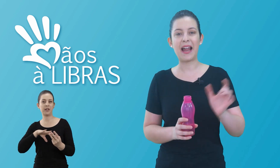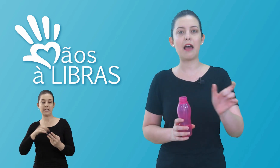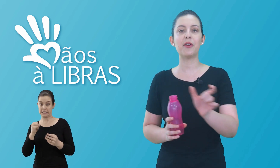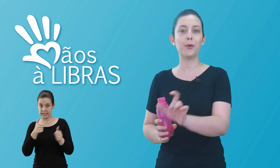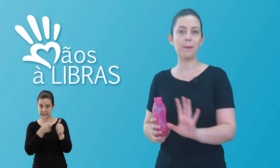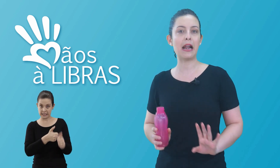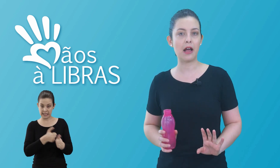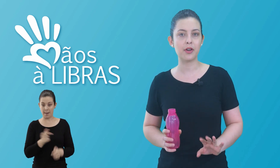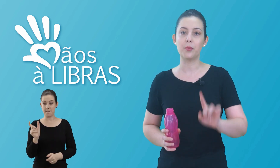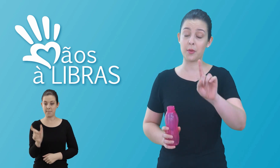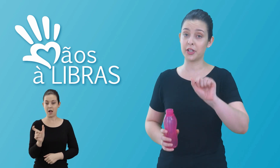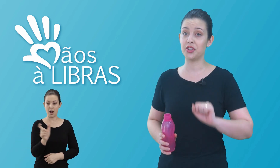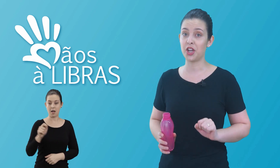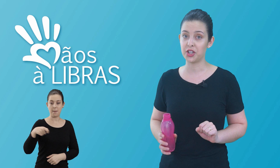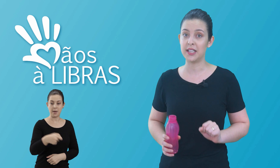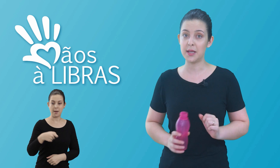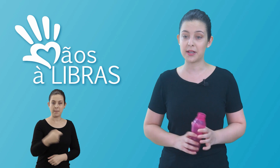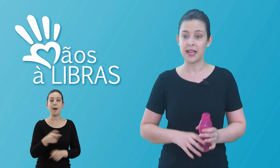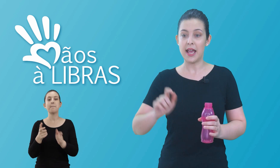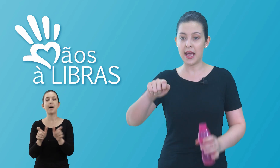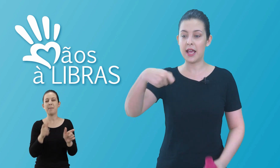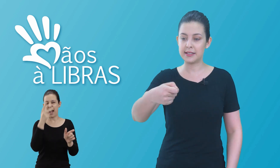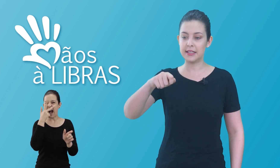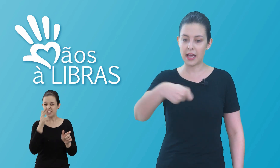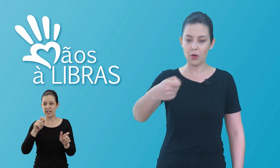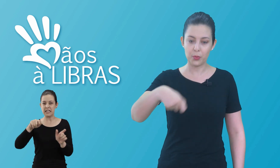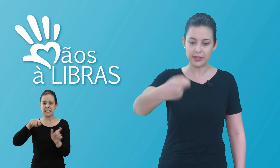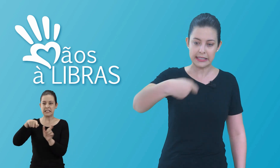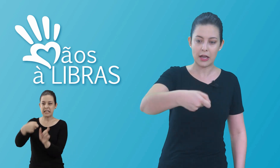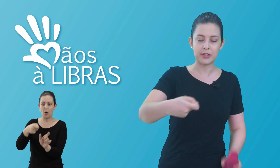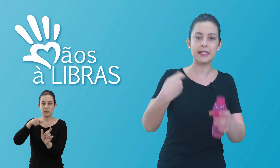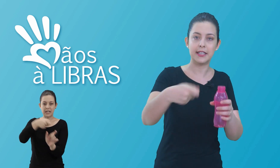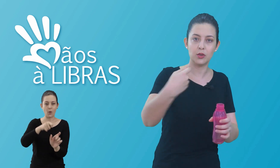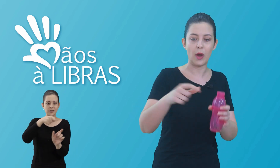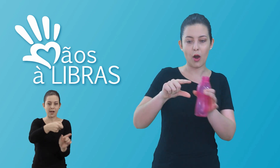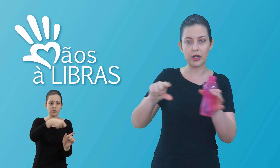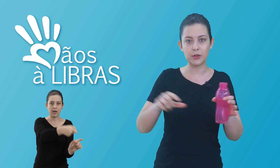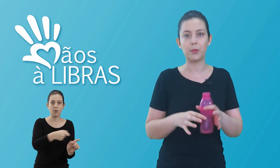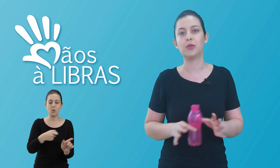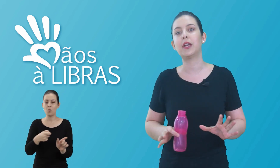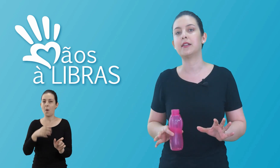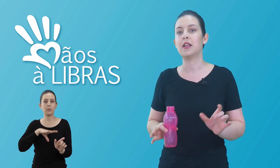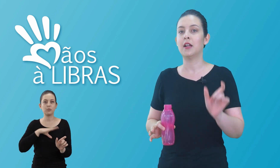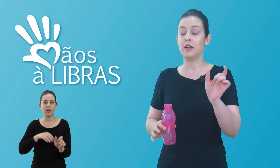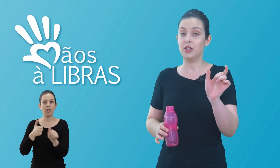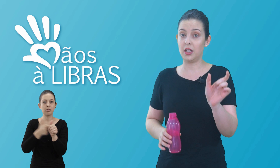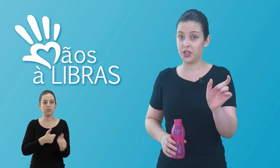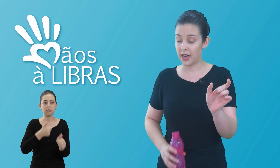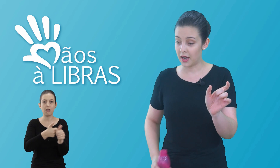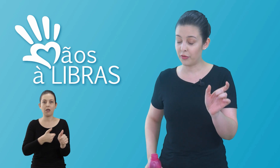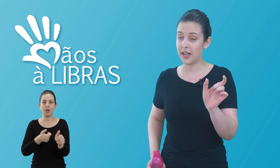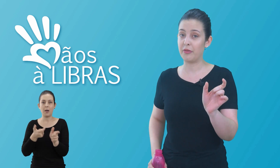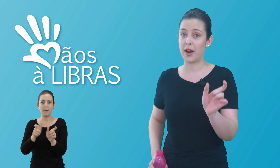seguir palavra por palavra, porque muita gente acha que Libras é sinal por sinal seguindo a ordem do português.